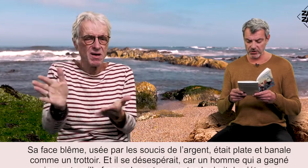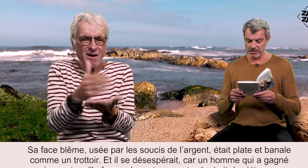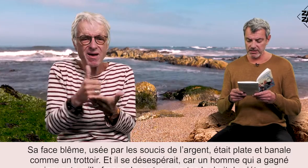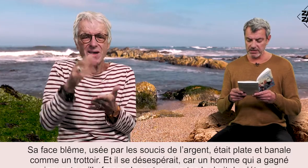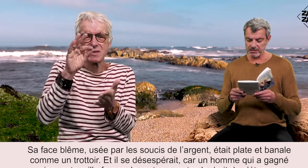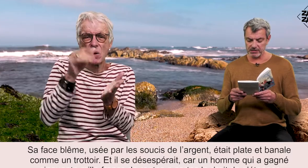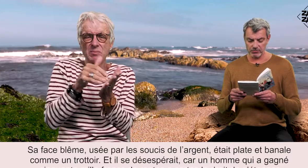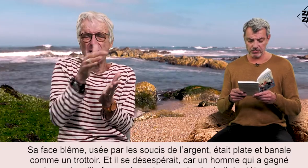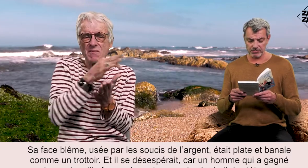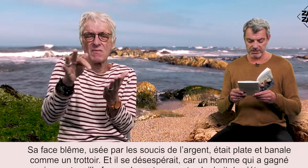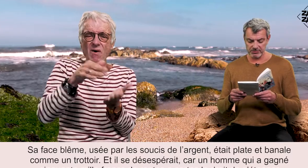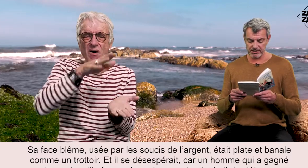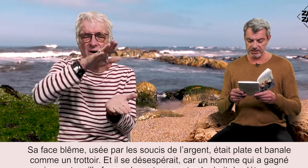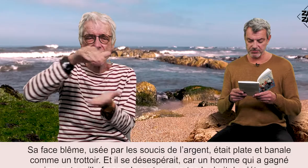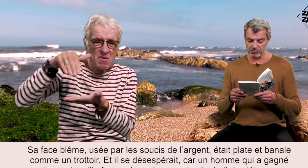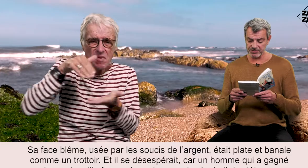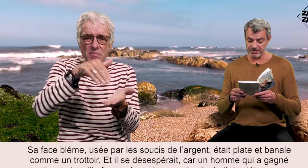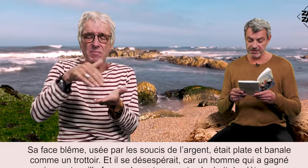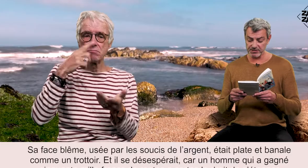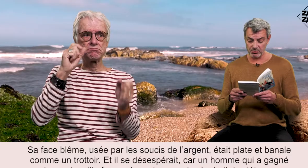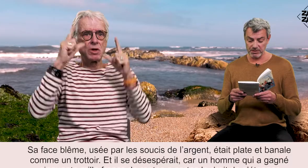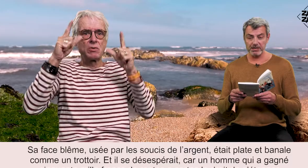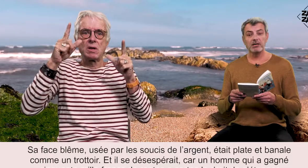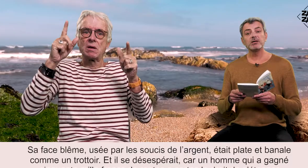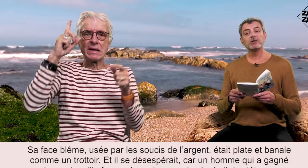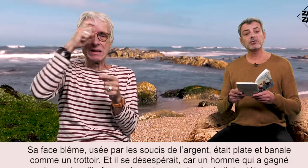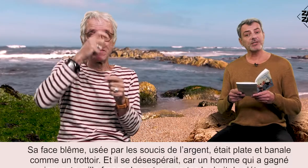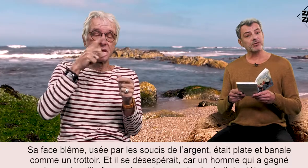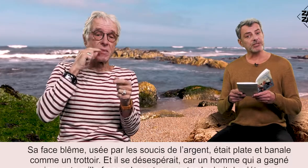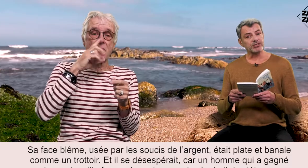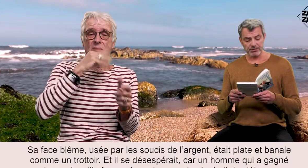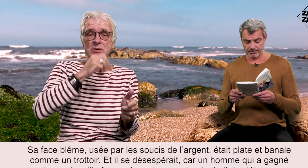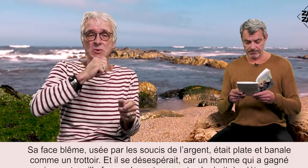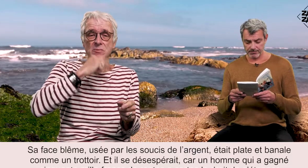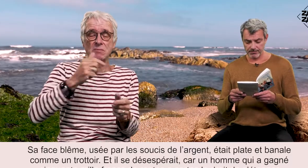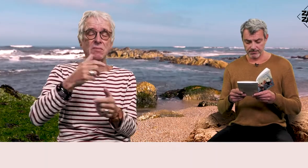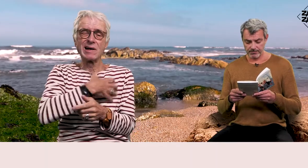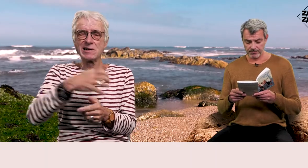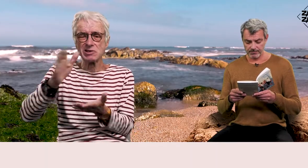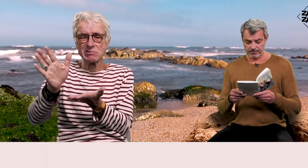000 francs de rente a certes le droit de s'étonner qu'il soit plus difficile d'être père que d'être riche.